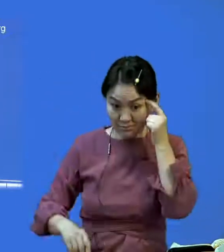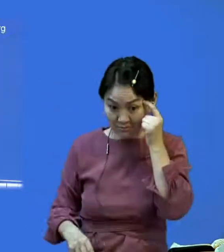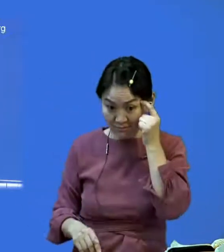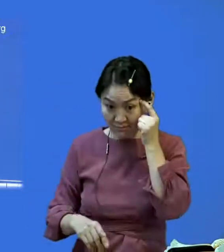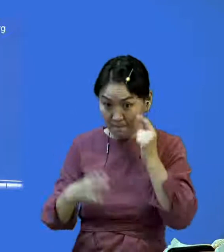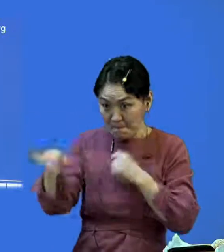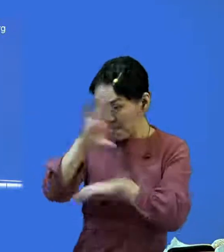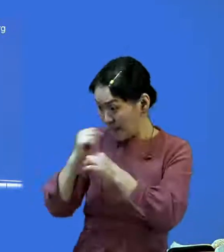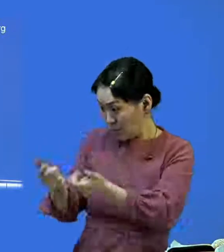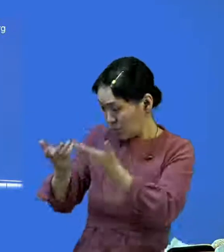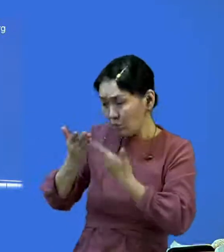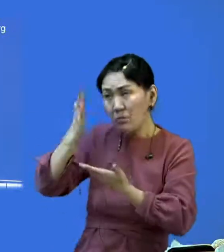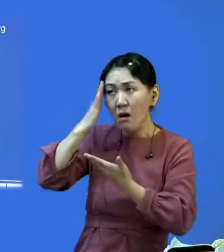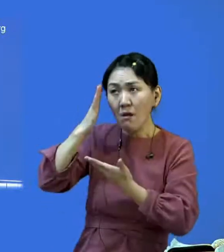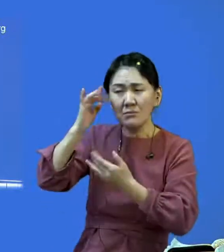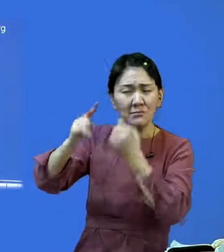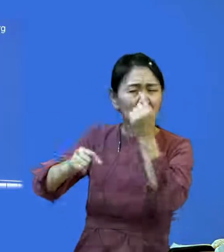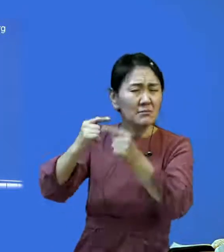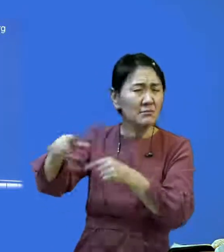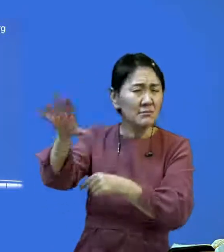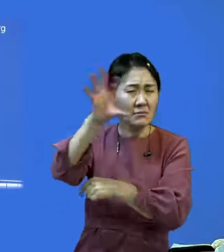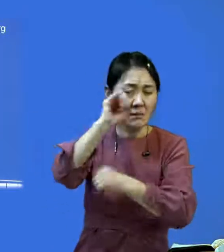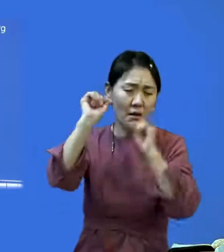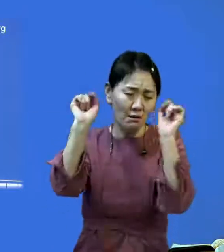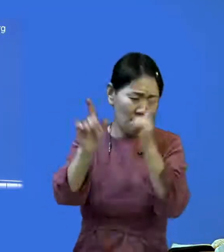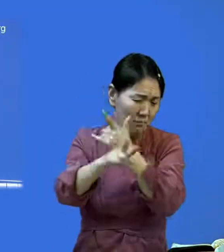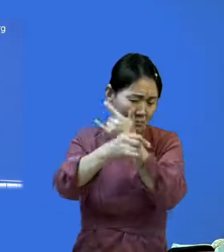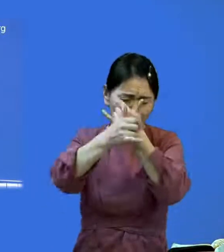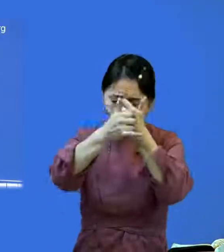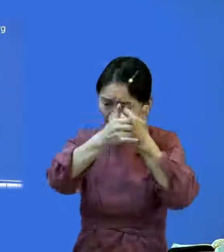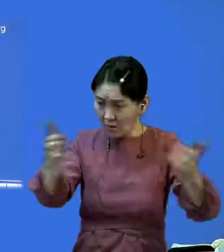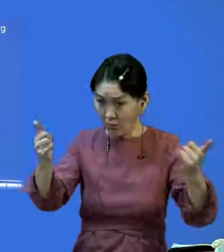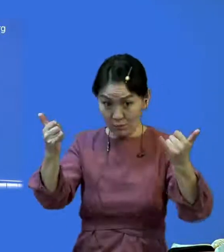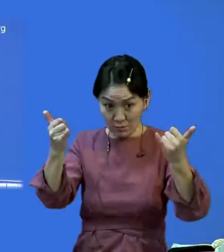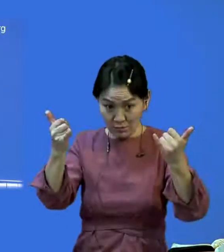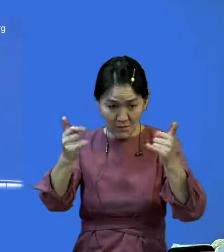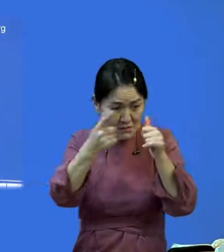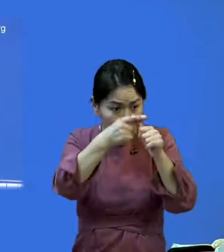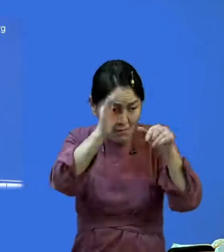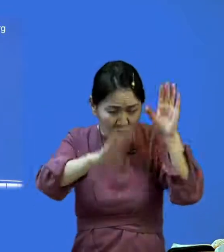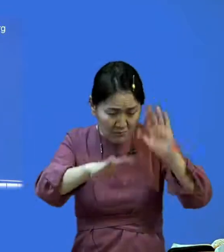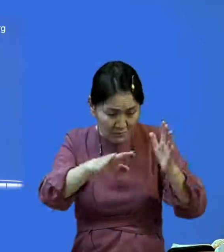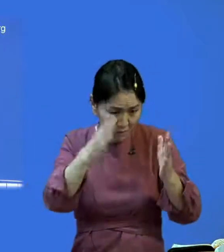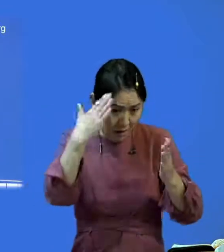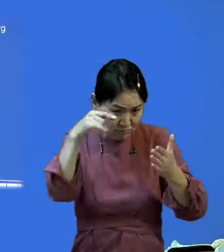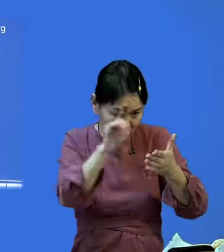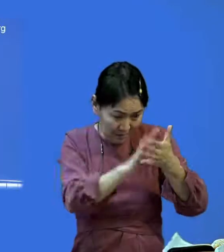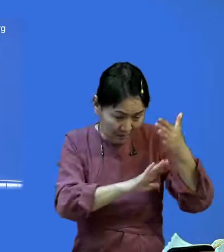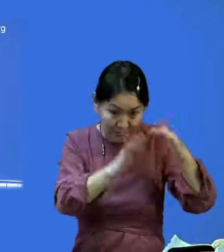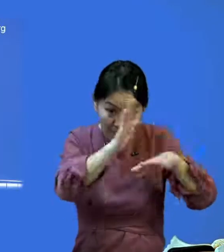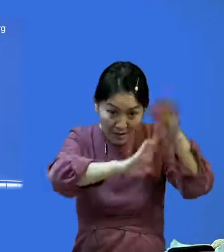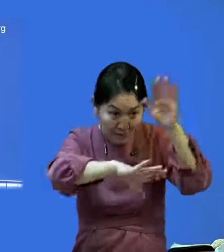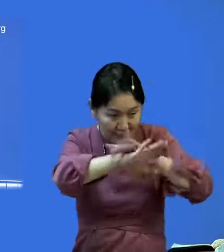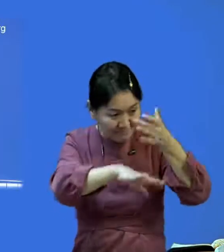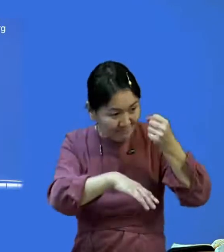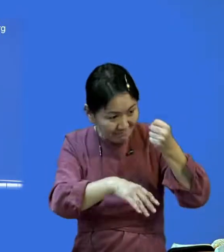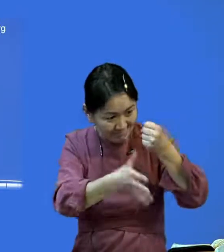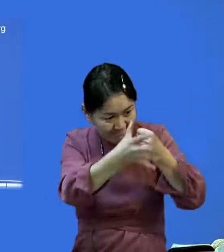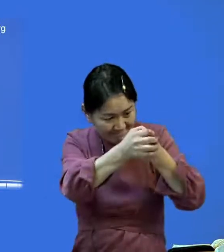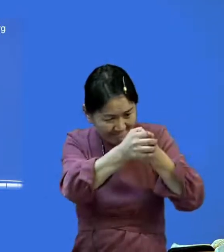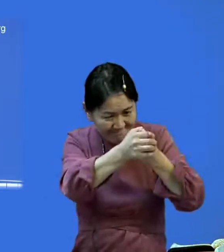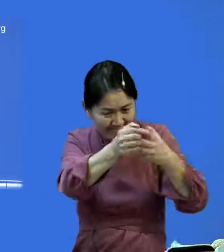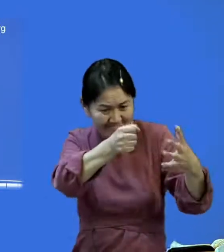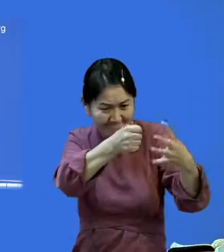тэднийг надад өгсөн эцэг маань бүхнээс агуу, хин цэцгийн маань гараас булаахгүй, миний гараас булаахгүй гэд 2-3 давхар тийм